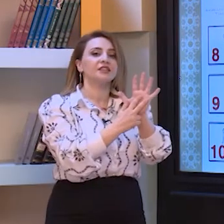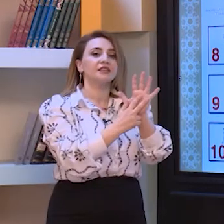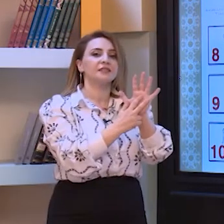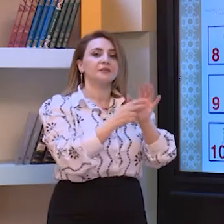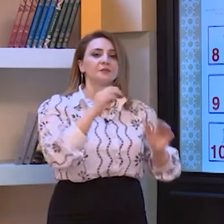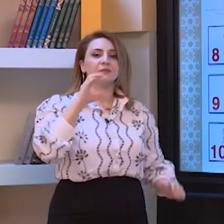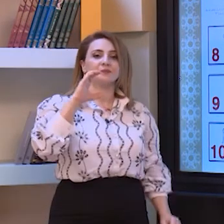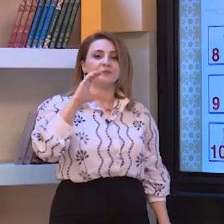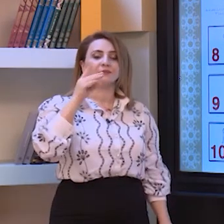8